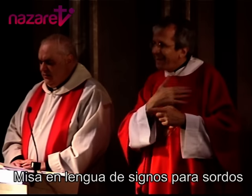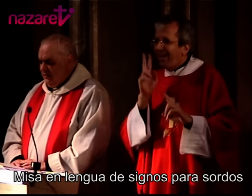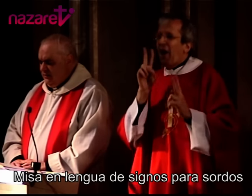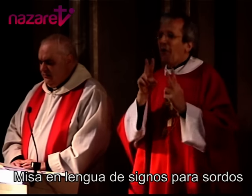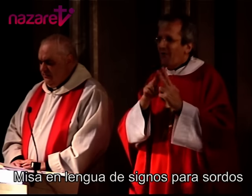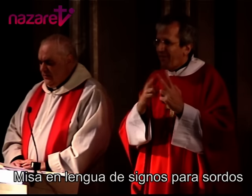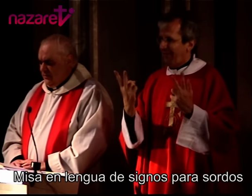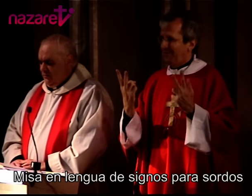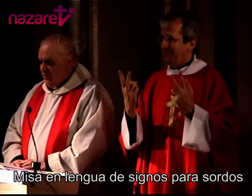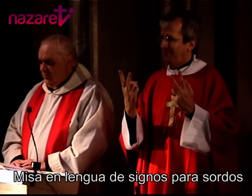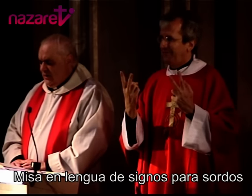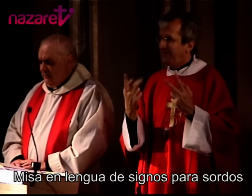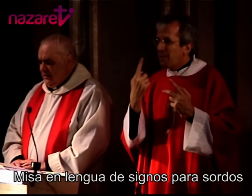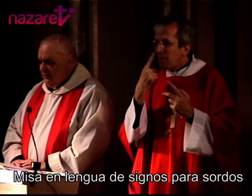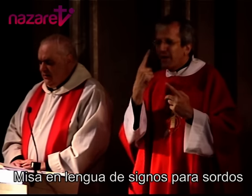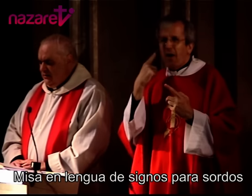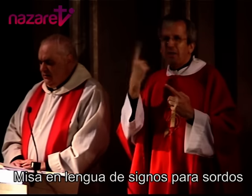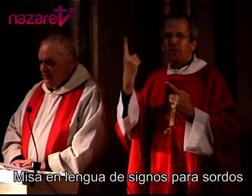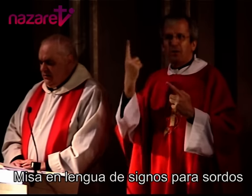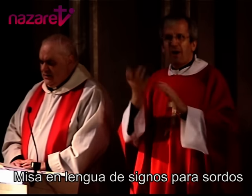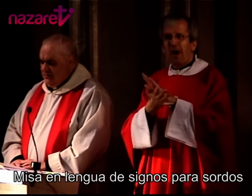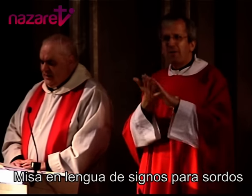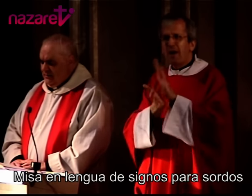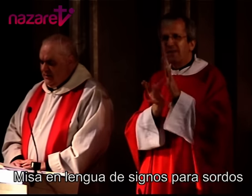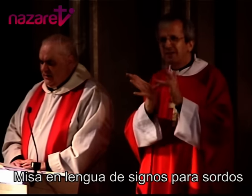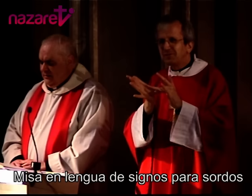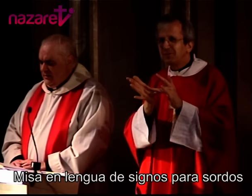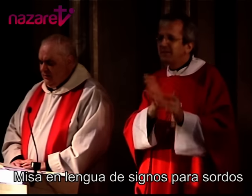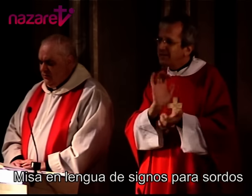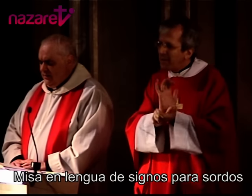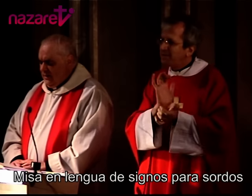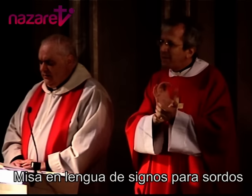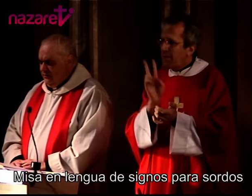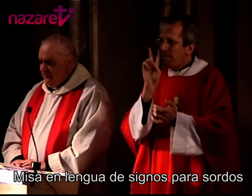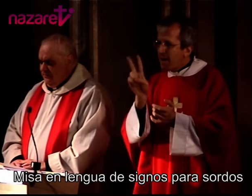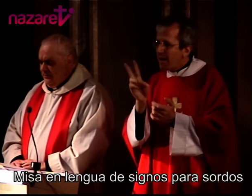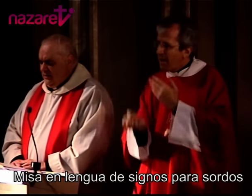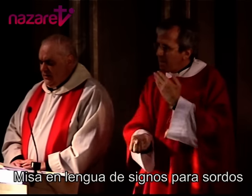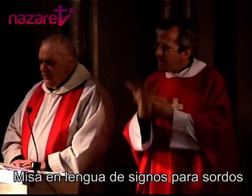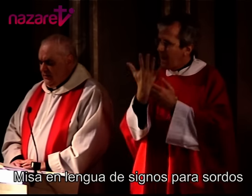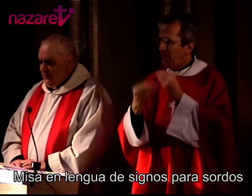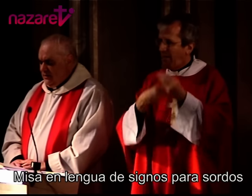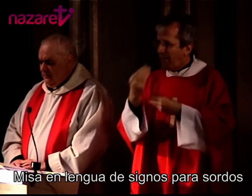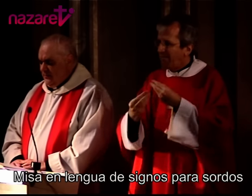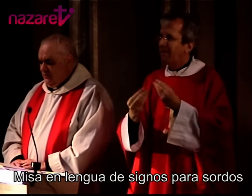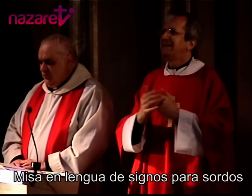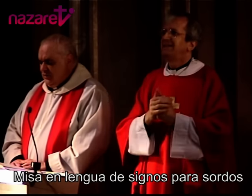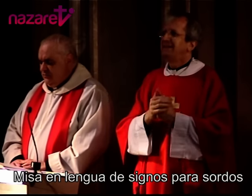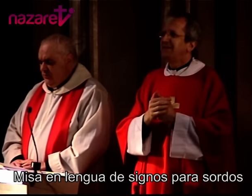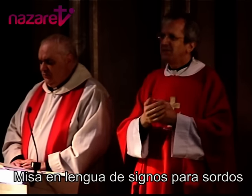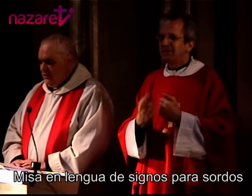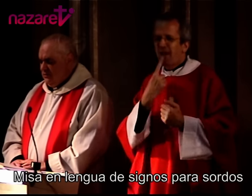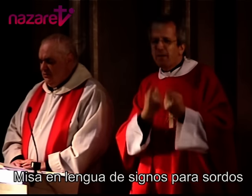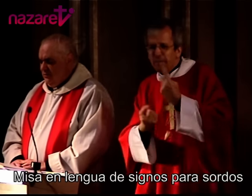deseaba verlo, porque oía hablar de él y esperaba verle hacer algún milagro. Le hacía